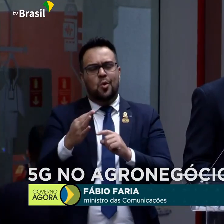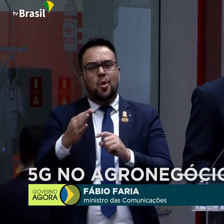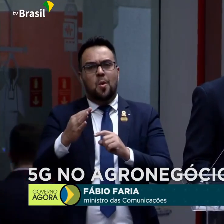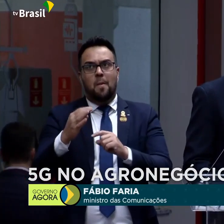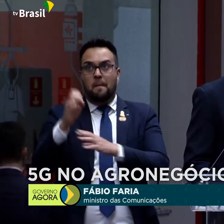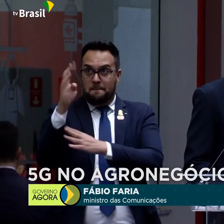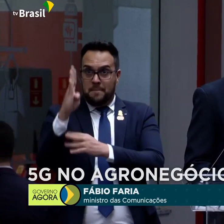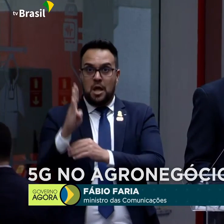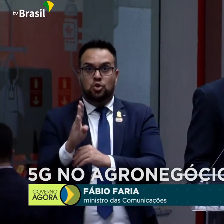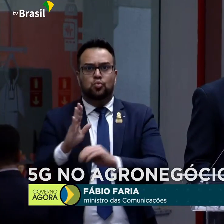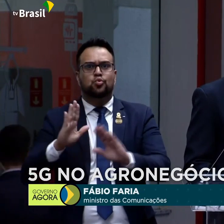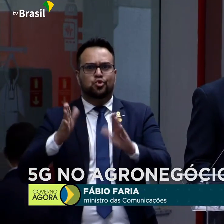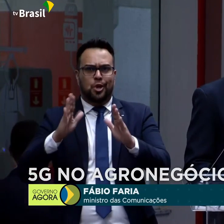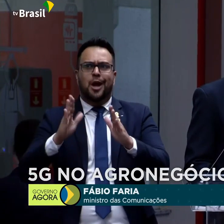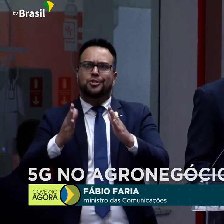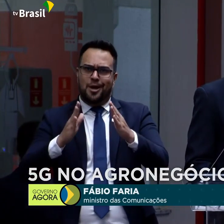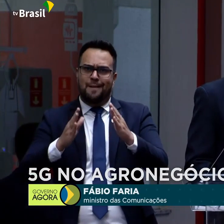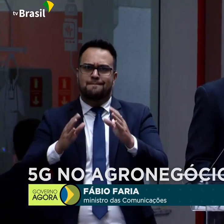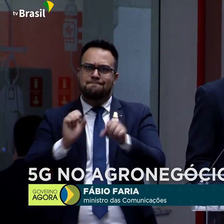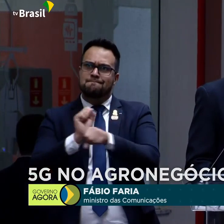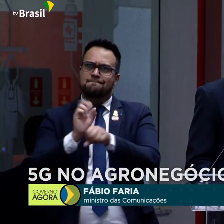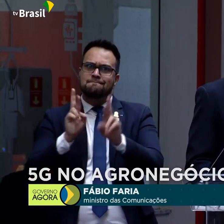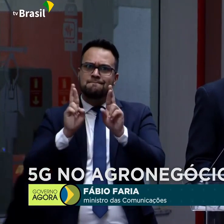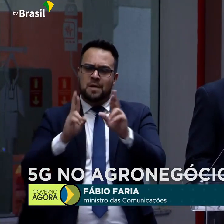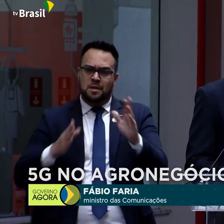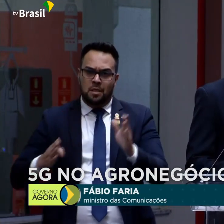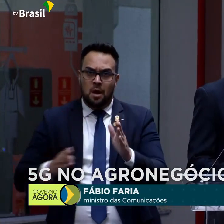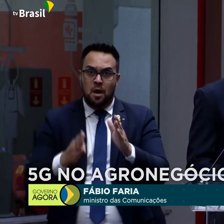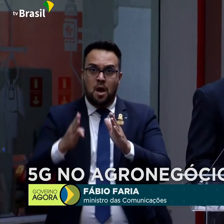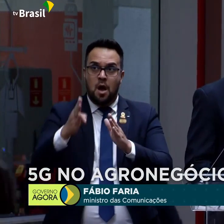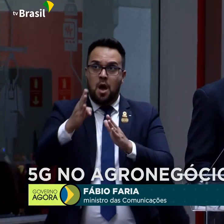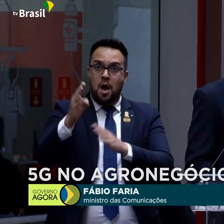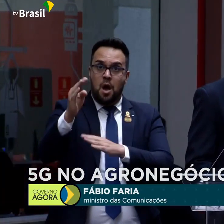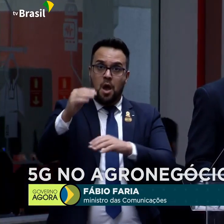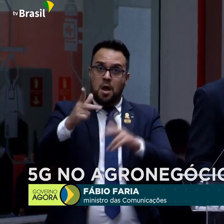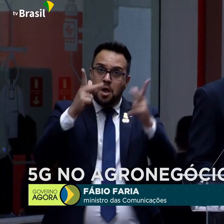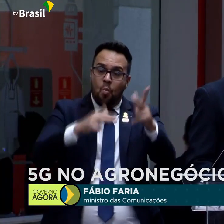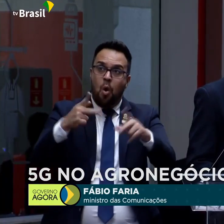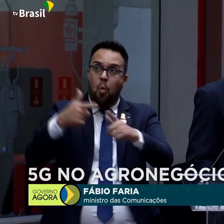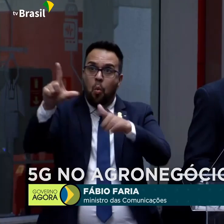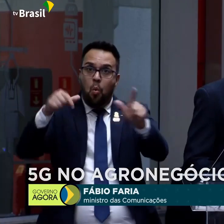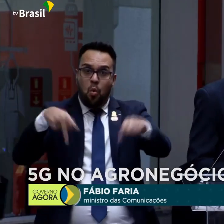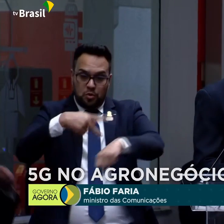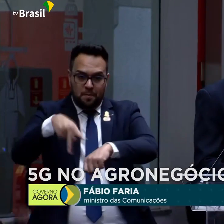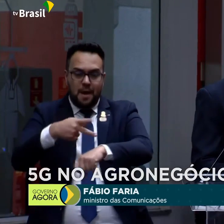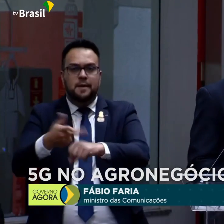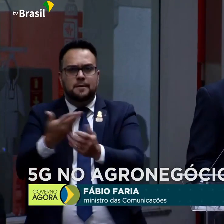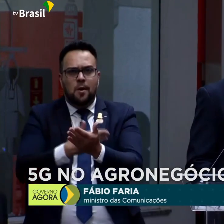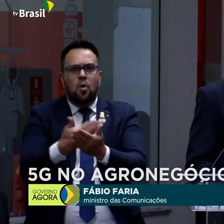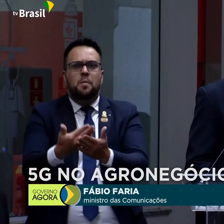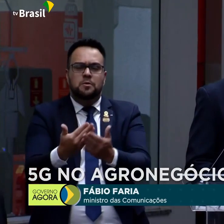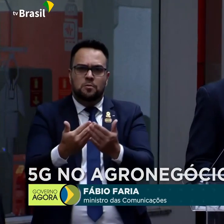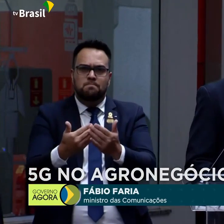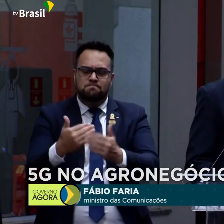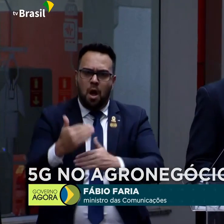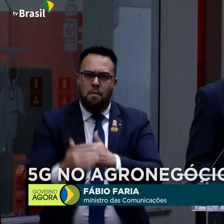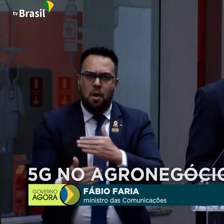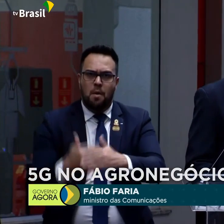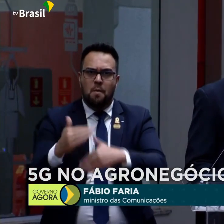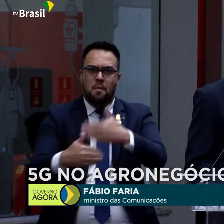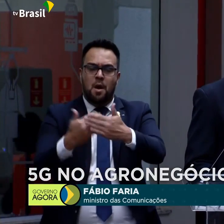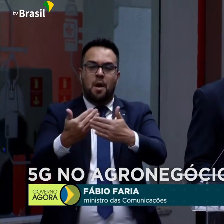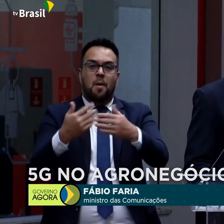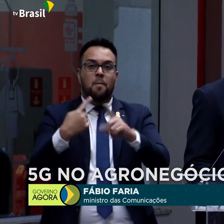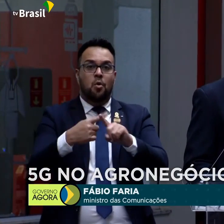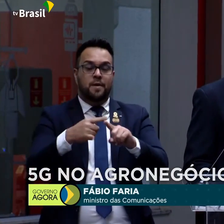vanguarda, já está chegando aonde os países mais desenvolvidos começaram, a gente está logo atrás, porque